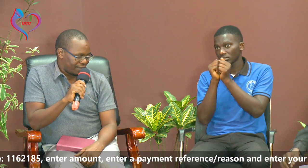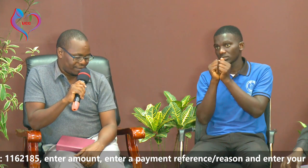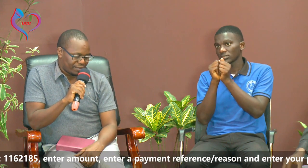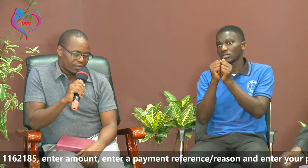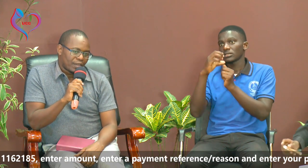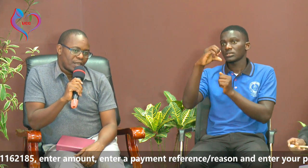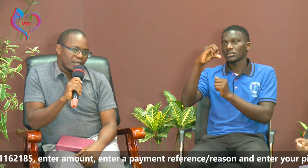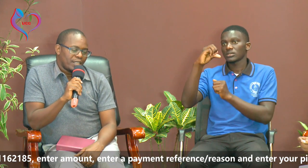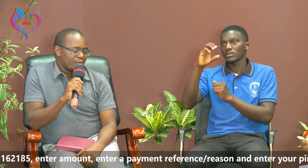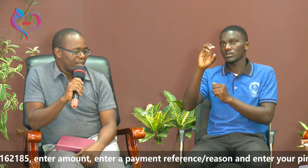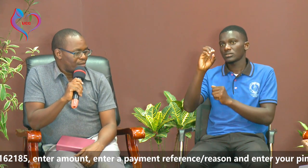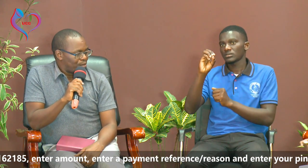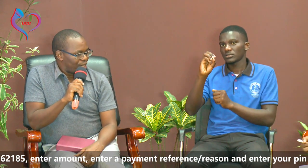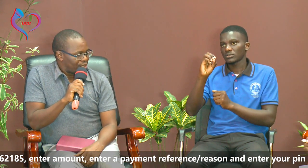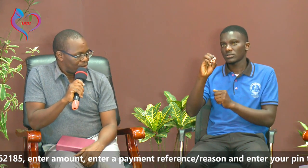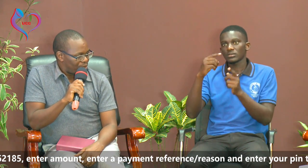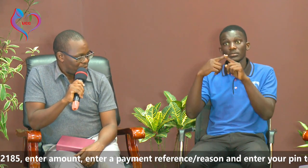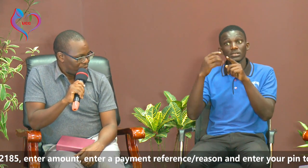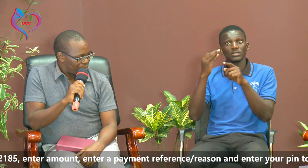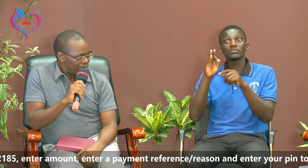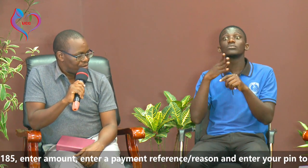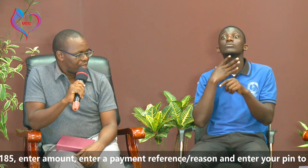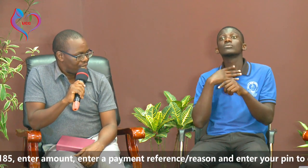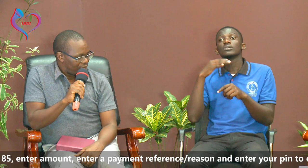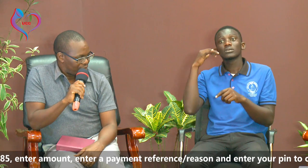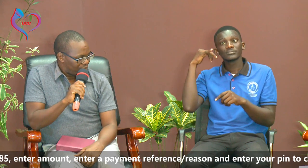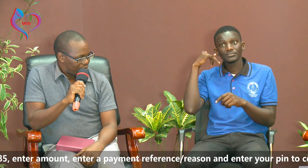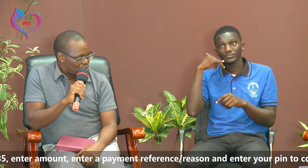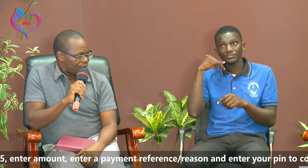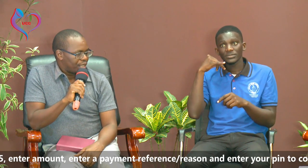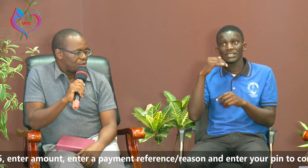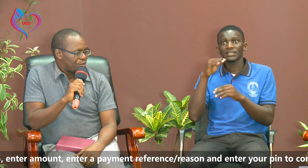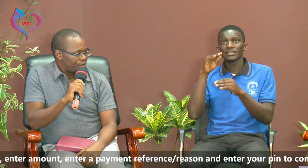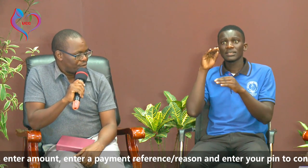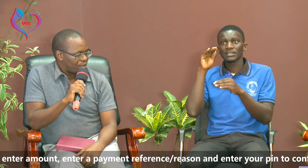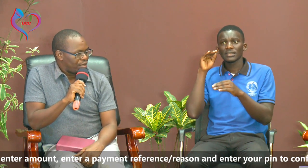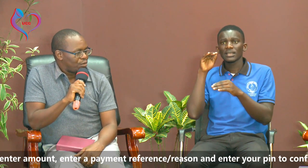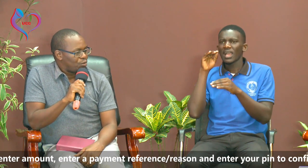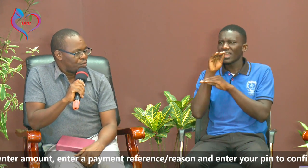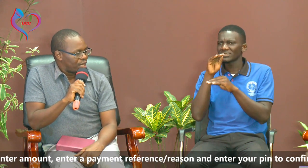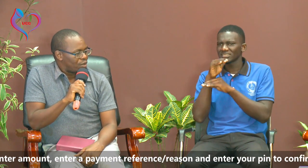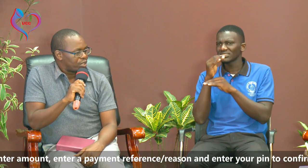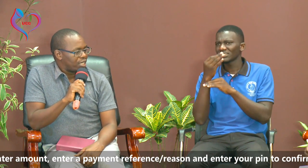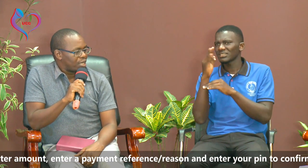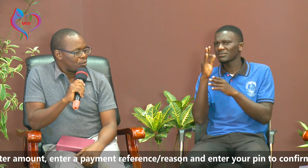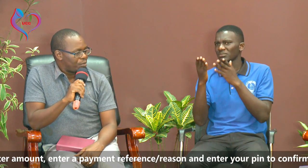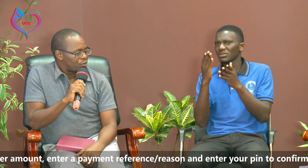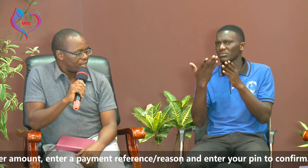777 21 10 90. Okay. Lese miyange bobo na ajikubako. Mbuza kuba nina obudde. Gogenda okunkubira nga waguze ya time wa mitwalo